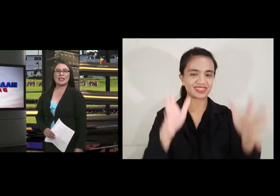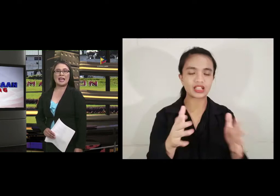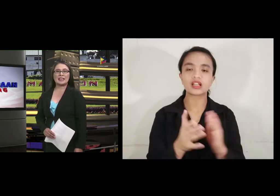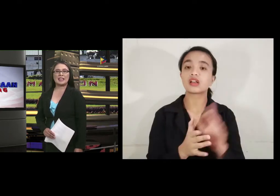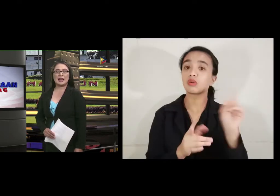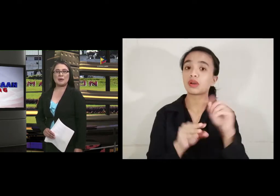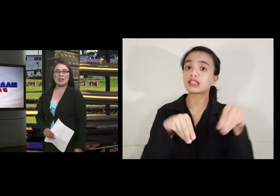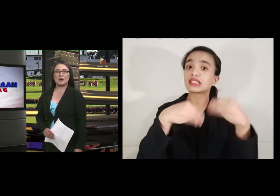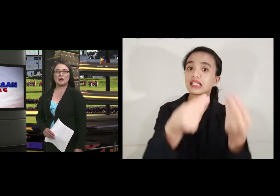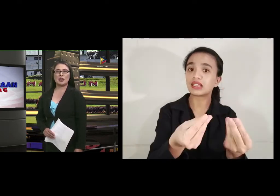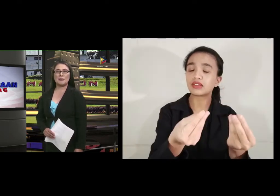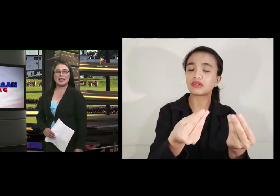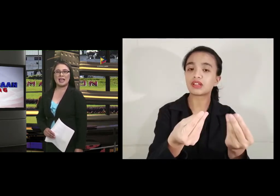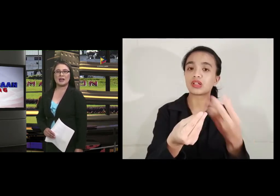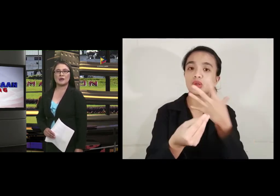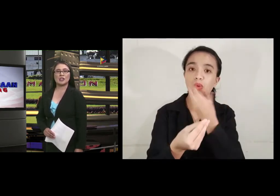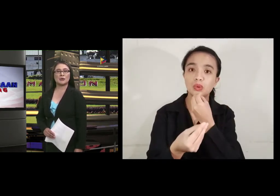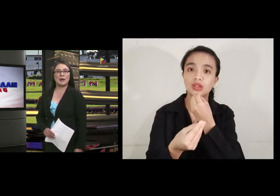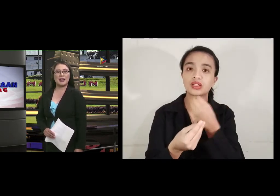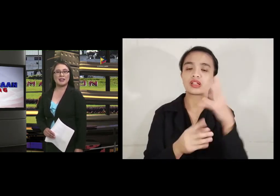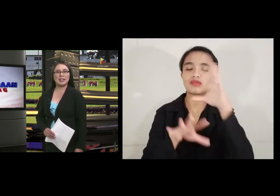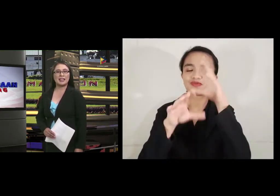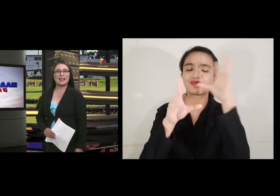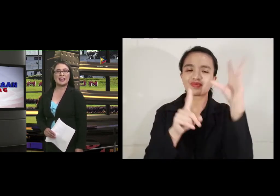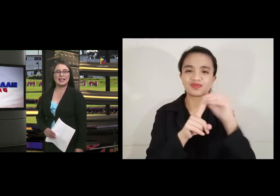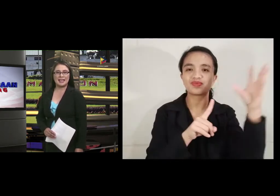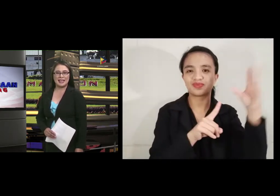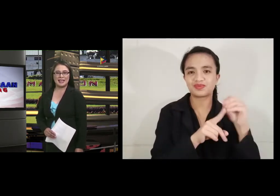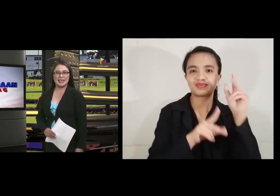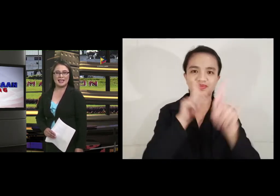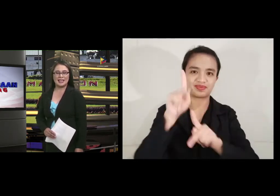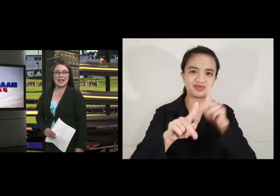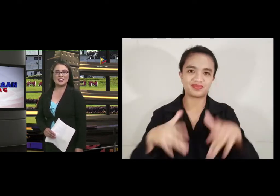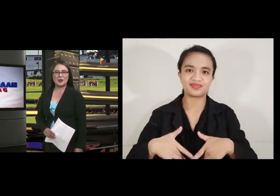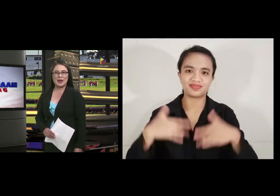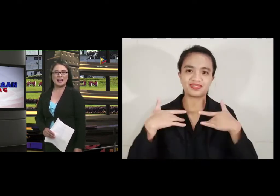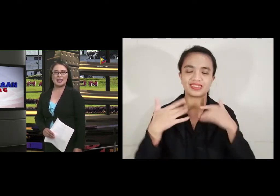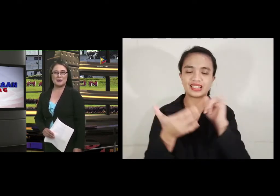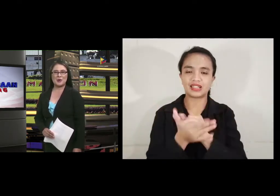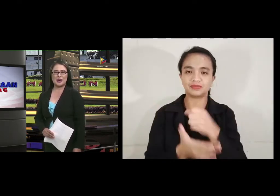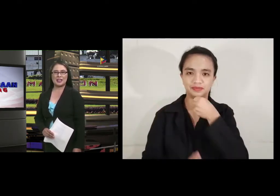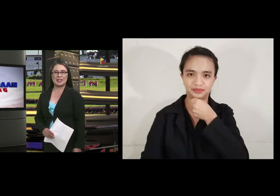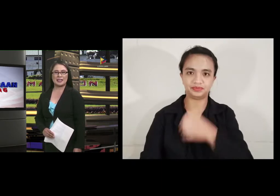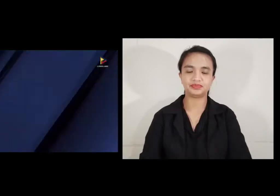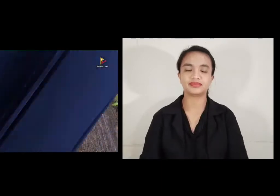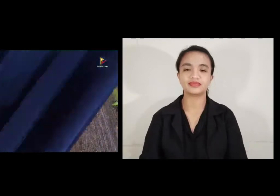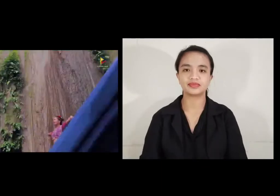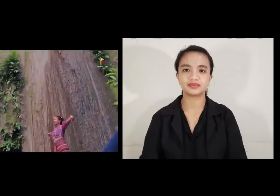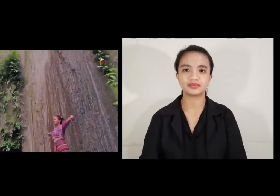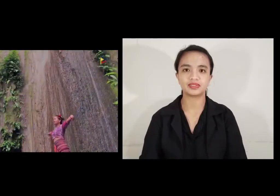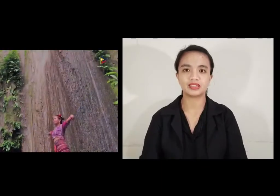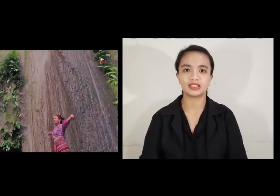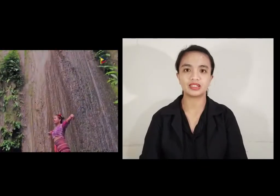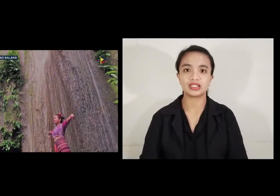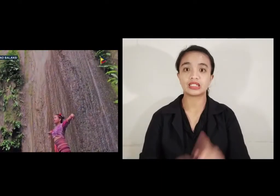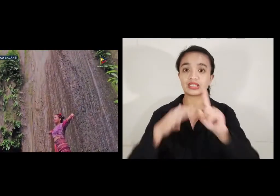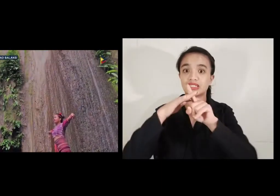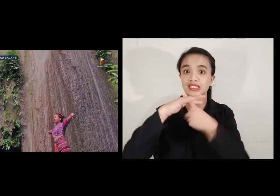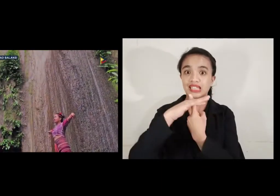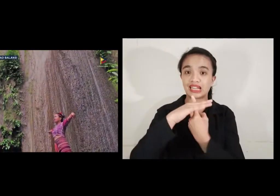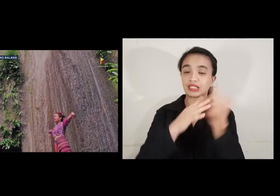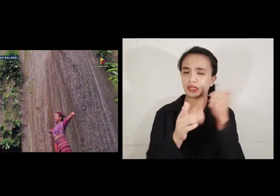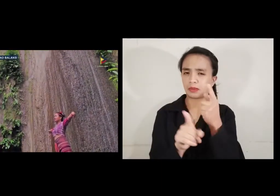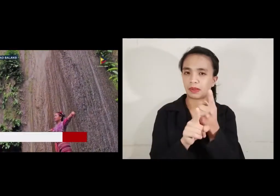ket naited iti panagdaulo ti maysa a culture bearer iti Ili. Daytoy man ti report. Manipot